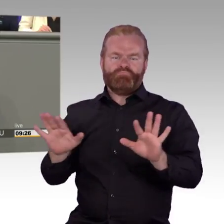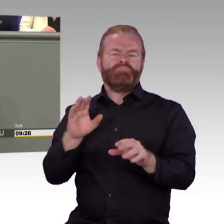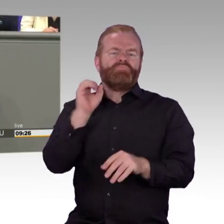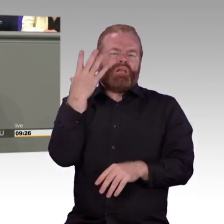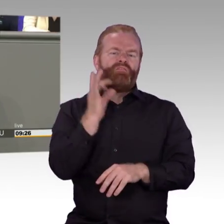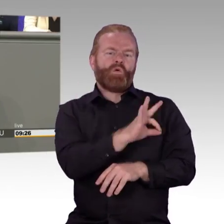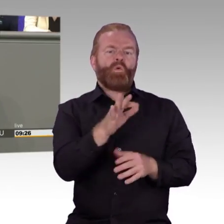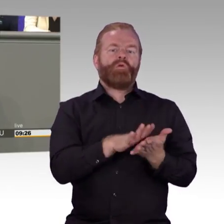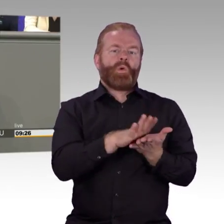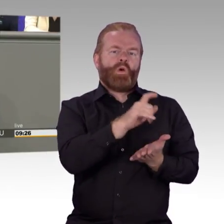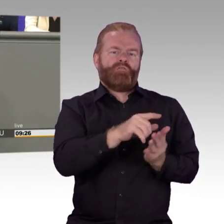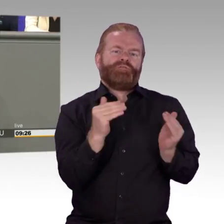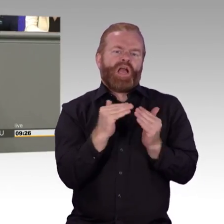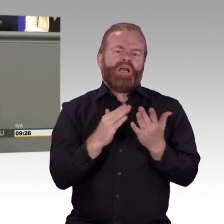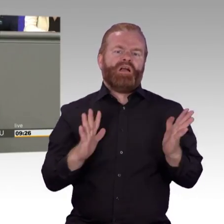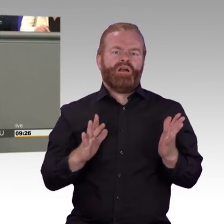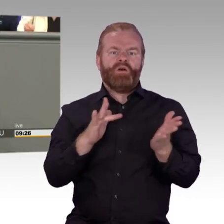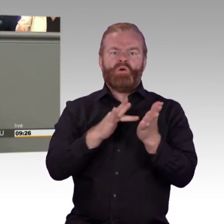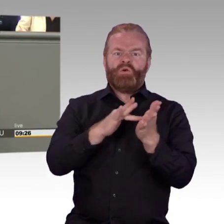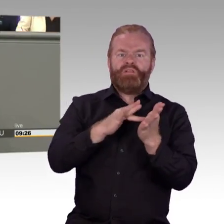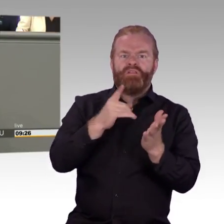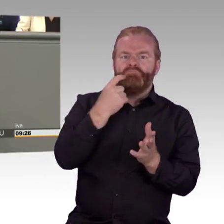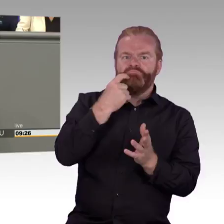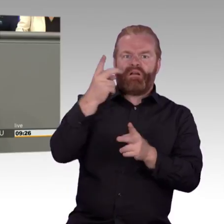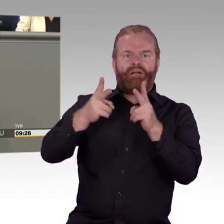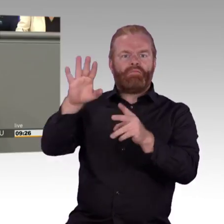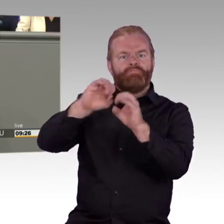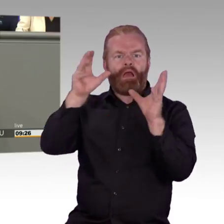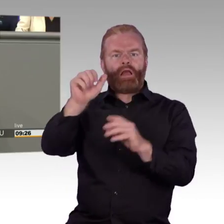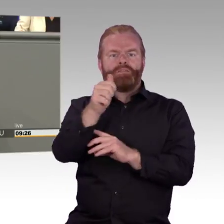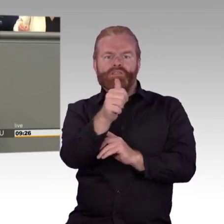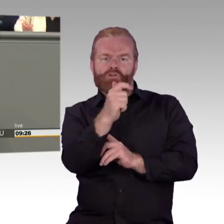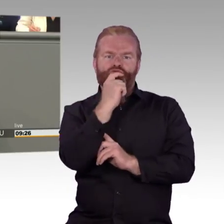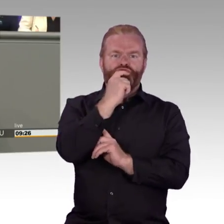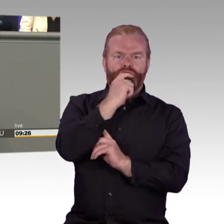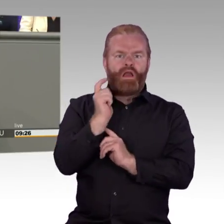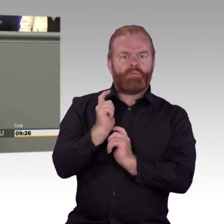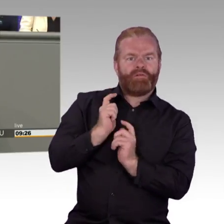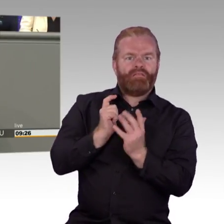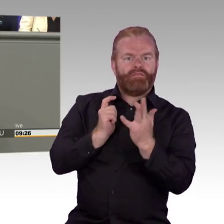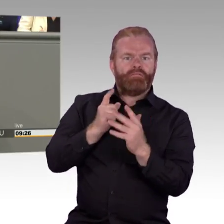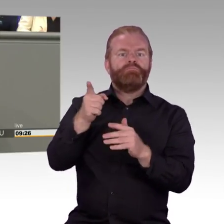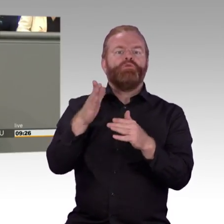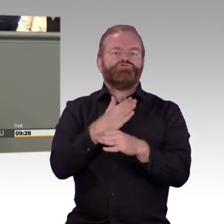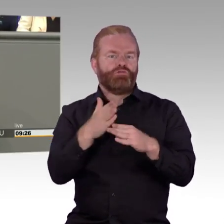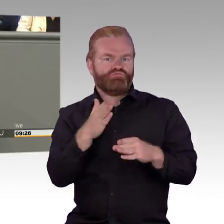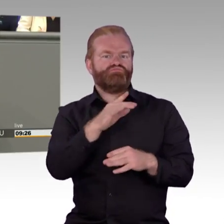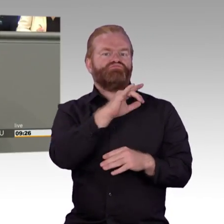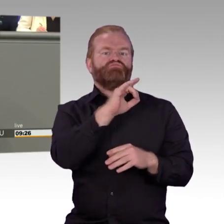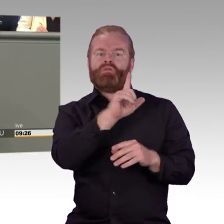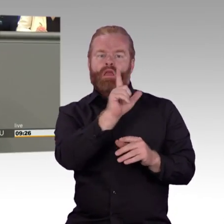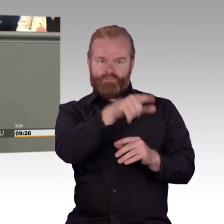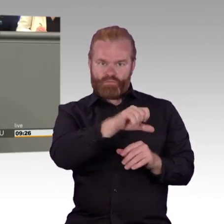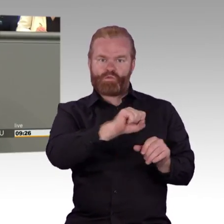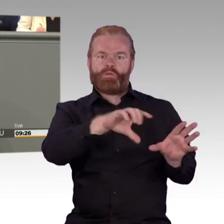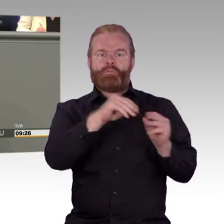für beide Seiten. Beide Seiten sind an die Feststellungen gebunden, auch wenn es für den einen oder anderen eben ungünstig ausgeht. Und